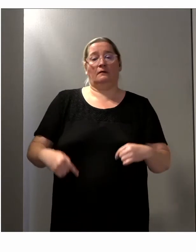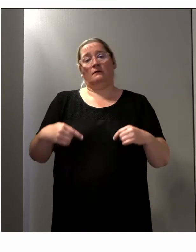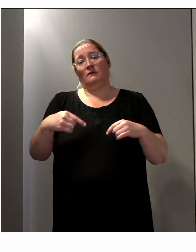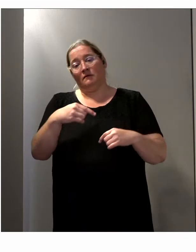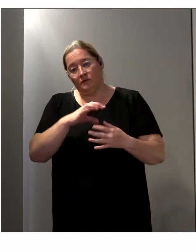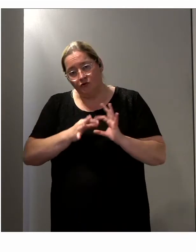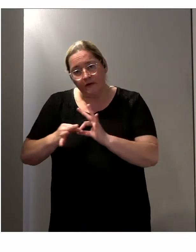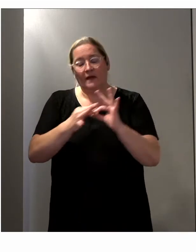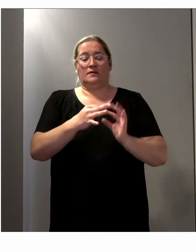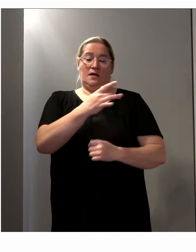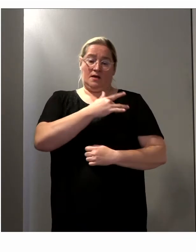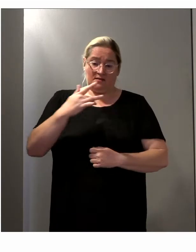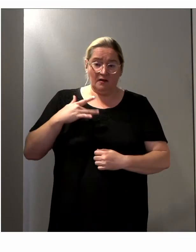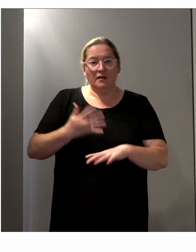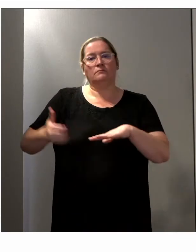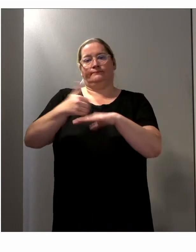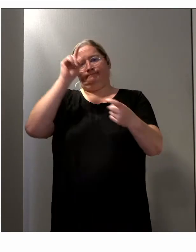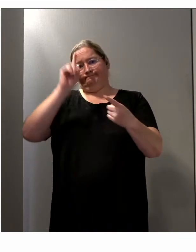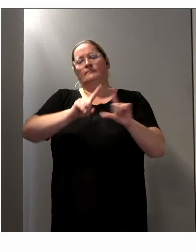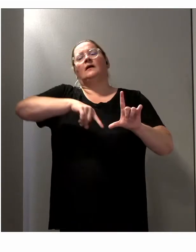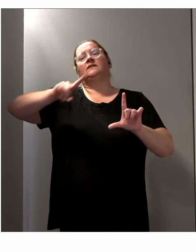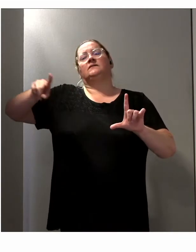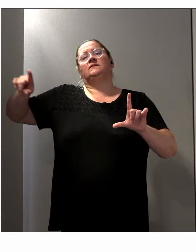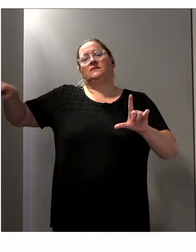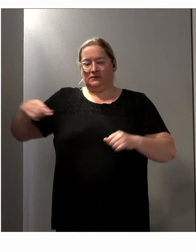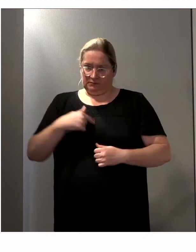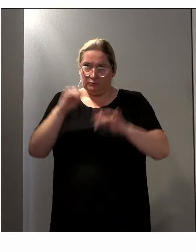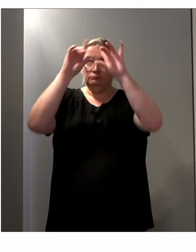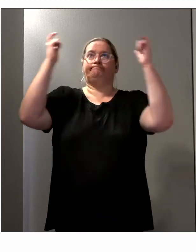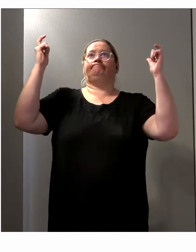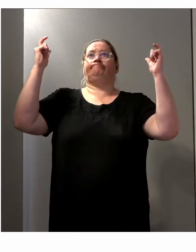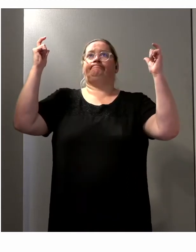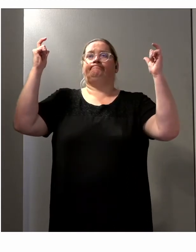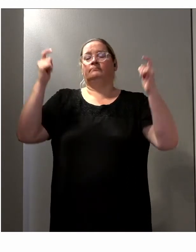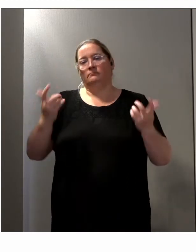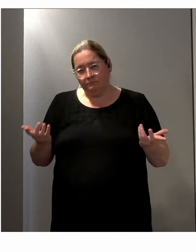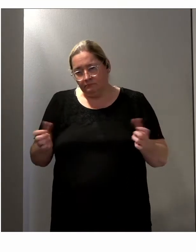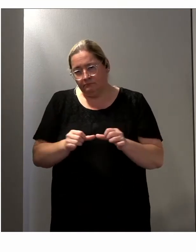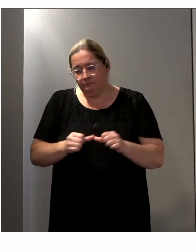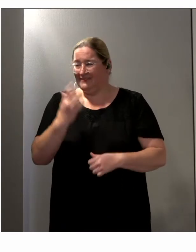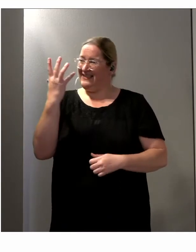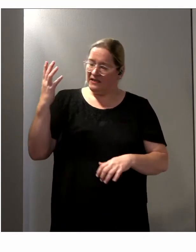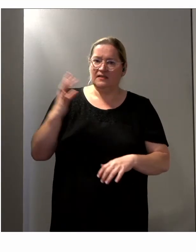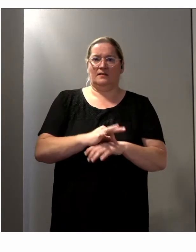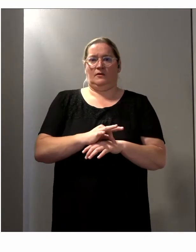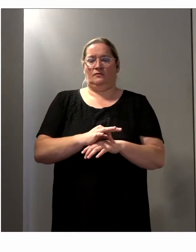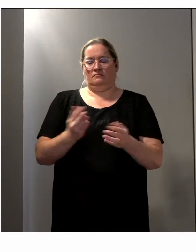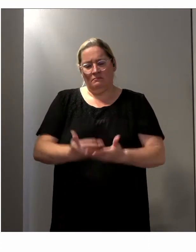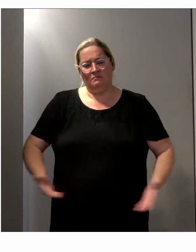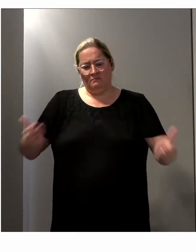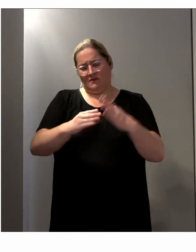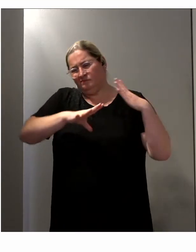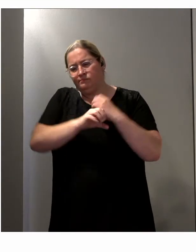Santé, j'ai prévu en l'espace de 5 minutes en fait de poser la question du point de vue de la statistique publique, c'est-à-dire de revenir en